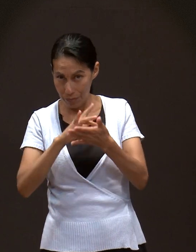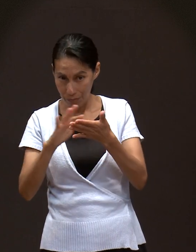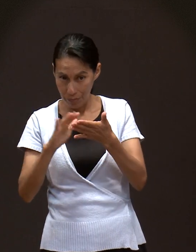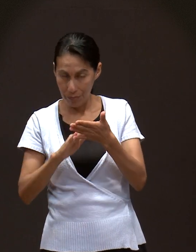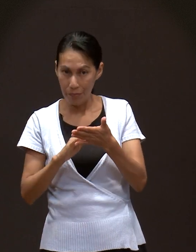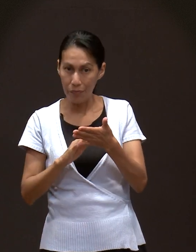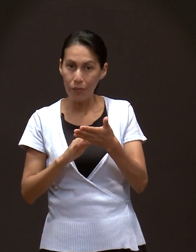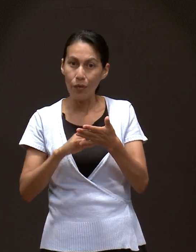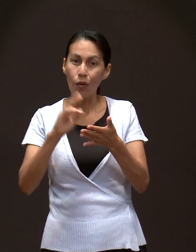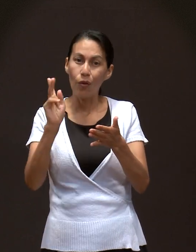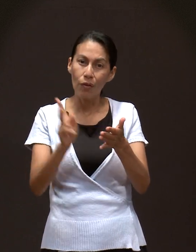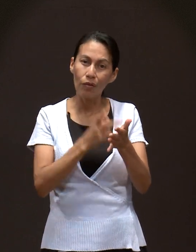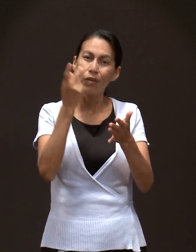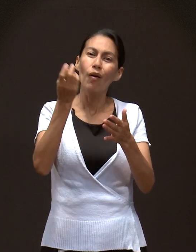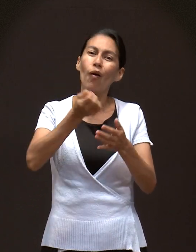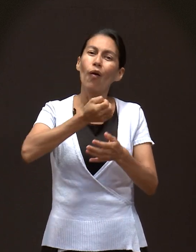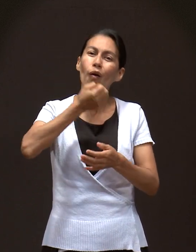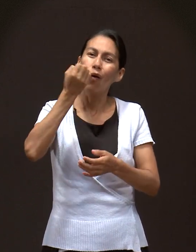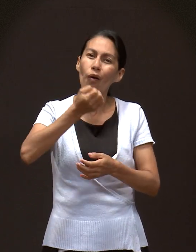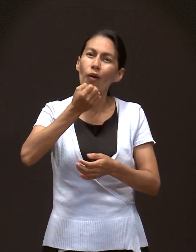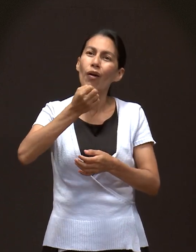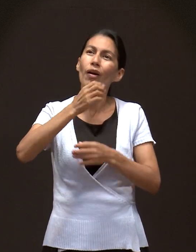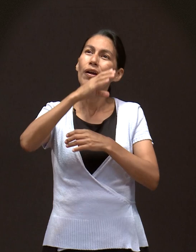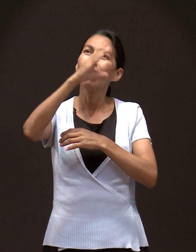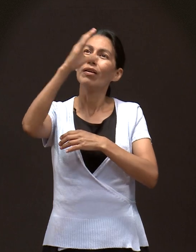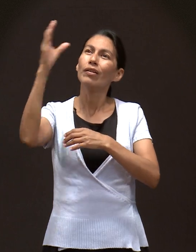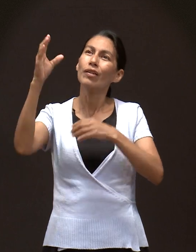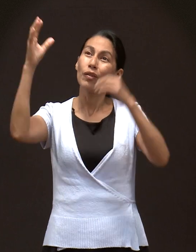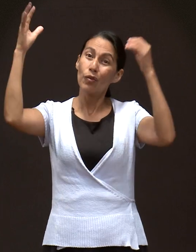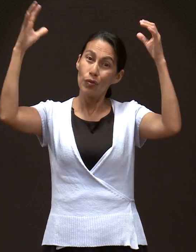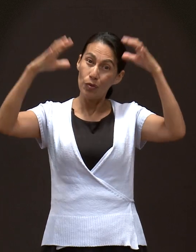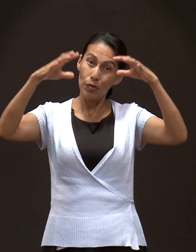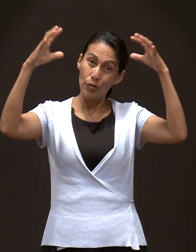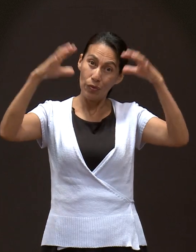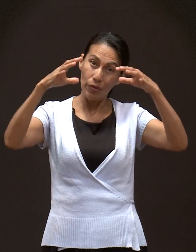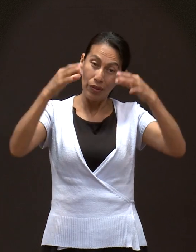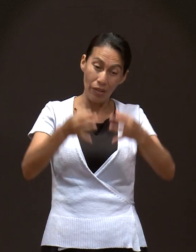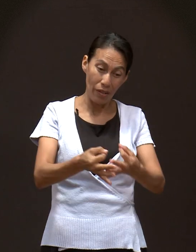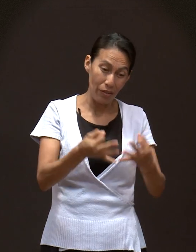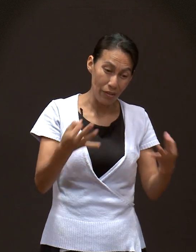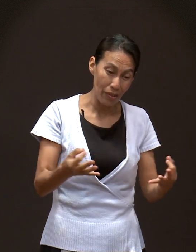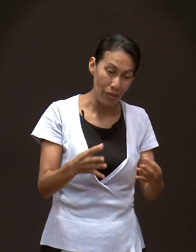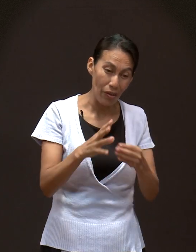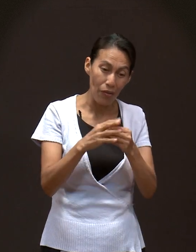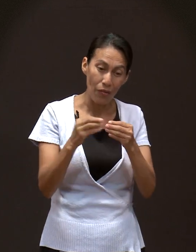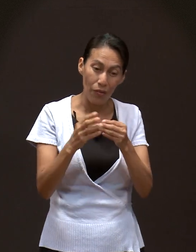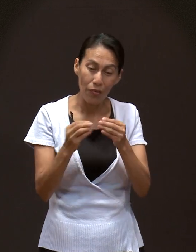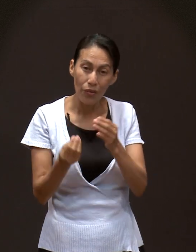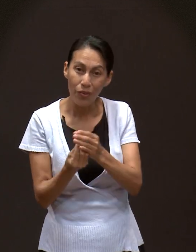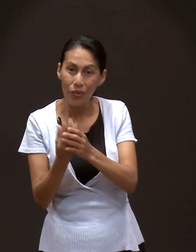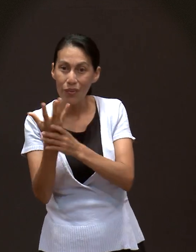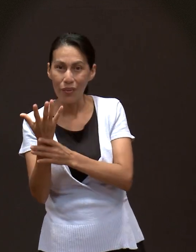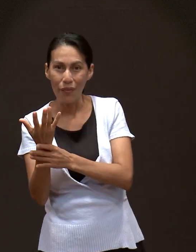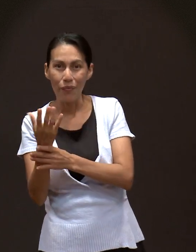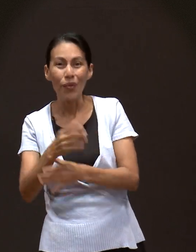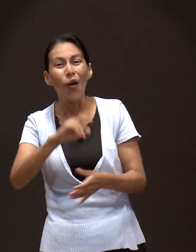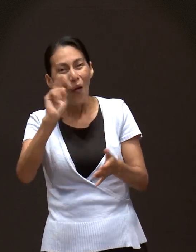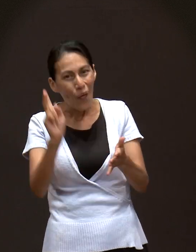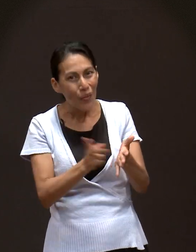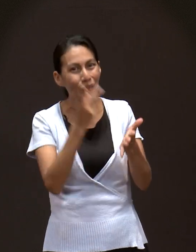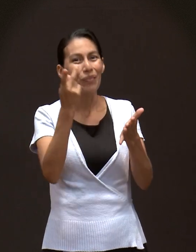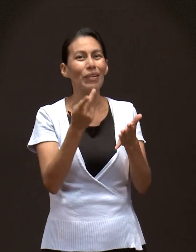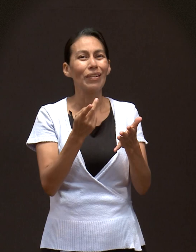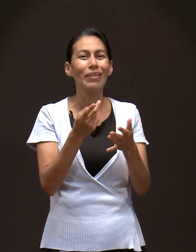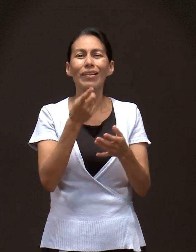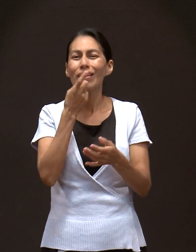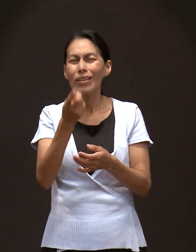y dice, y otra vez oró y el cielo dio lluvia y la tierra produjo fruto. Pero dice,